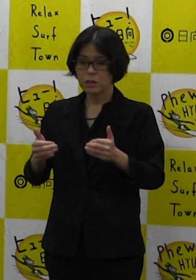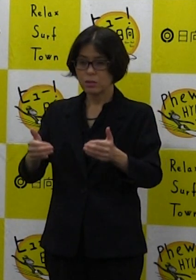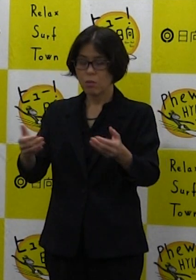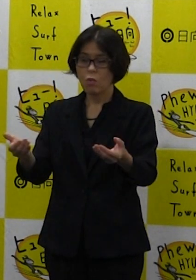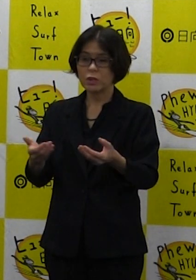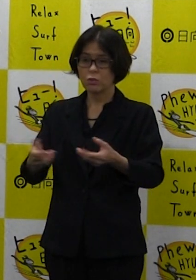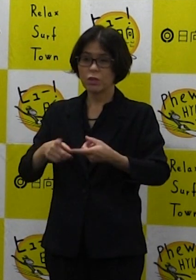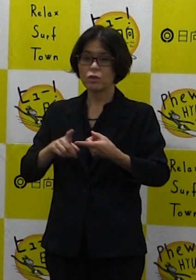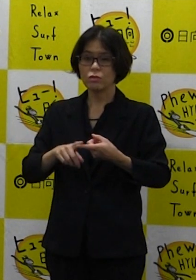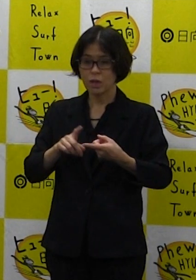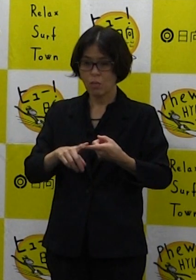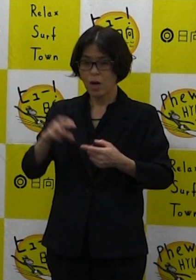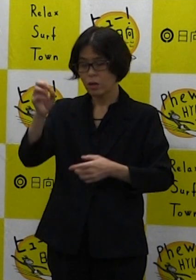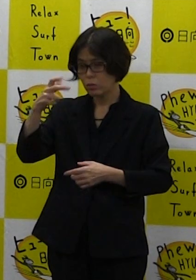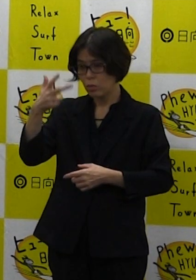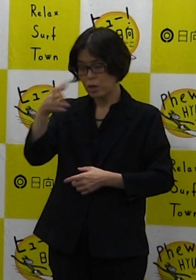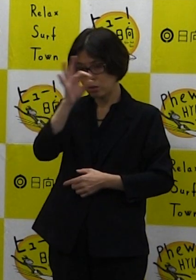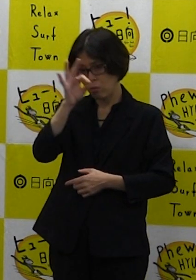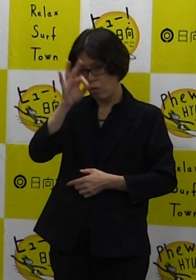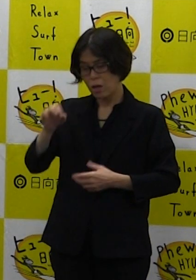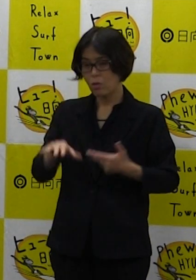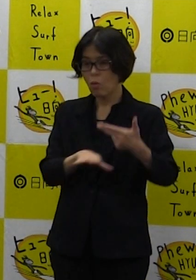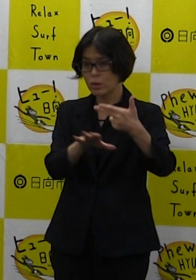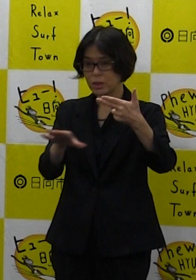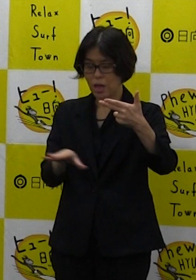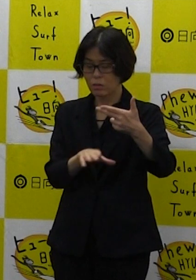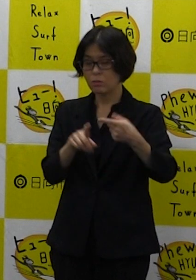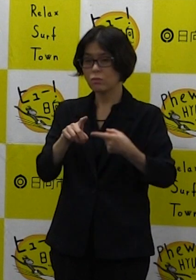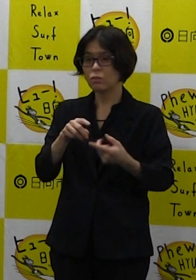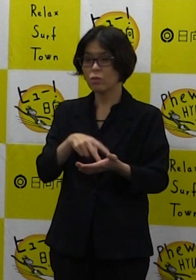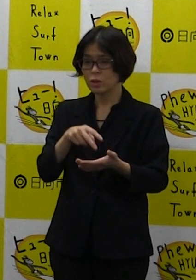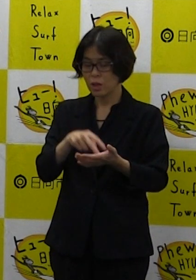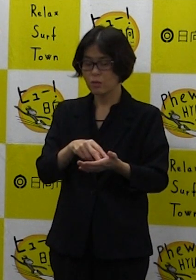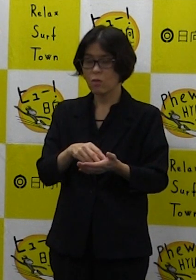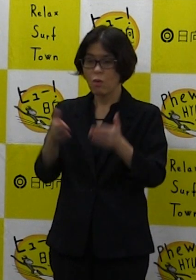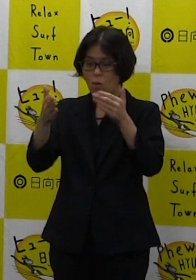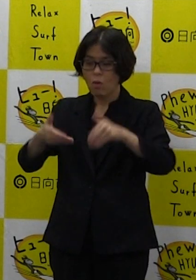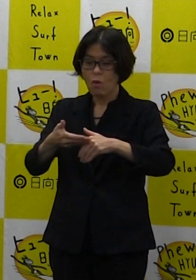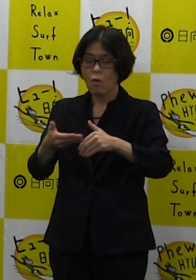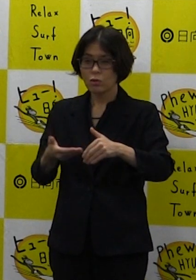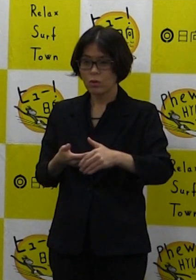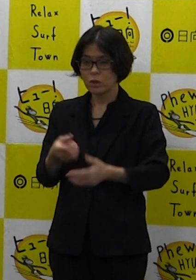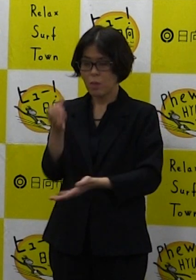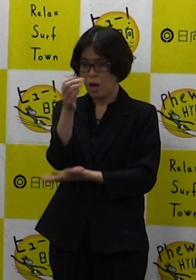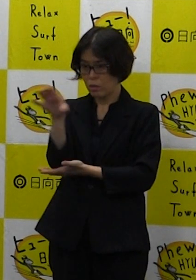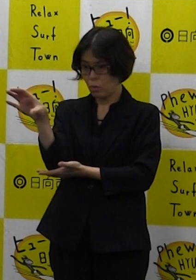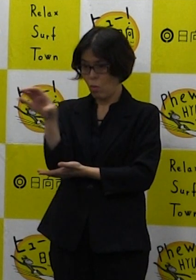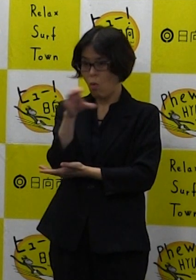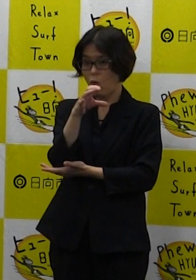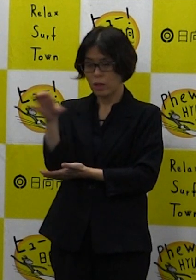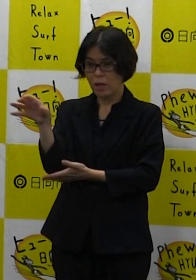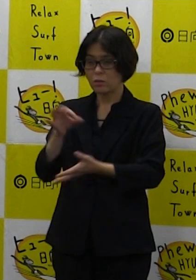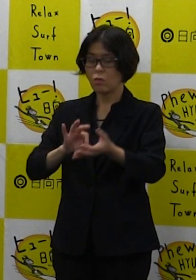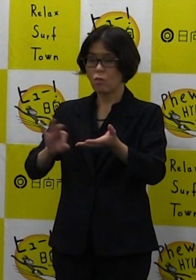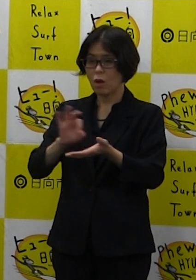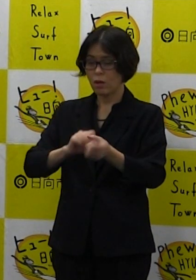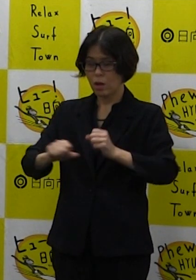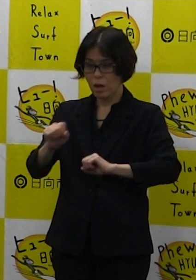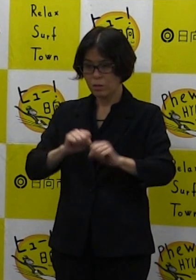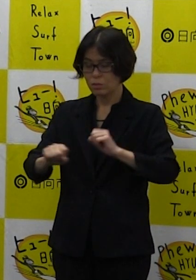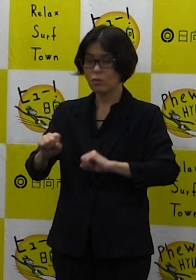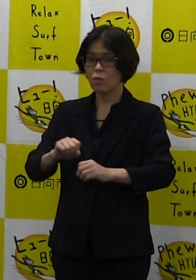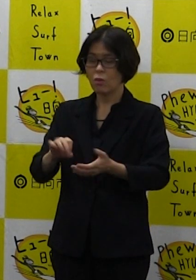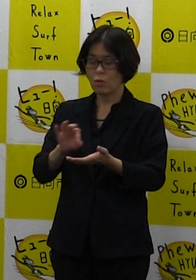つきましては本市の観光資源としての細島灯台の活用を図るため日本財団の